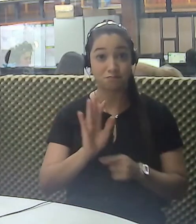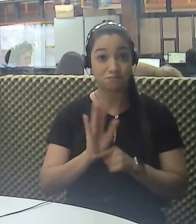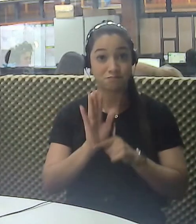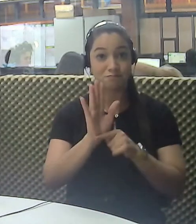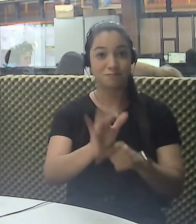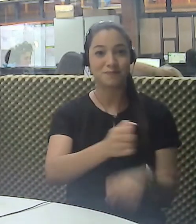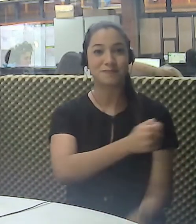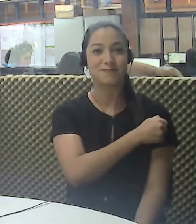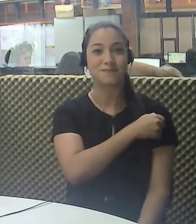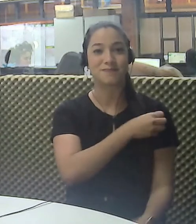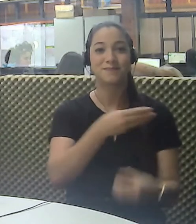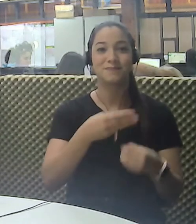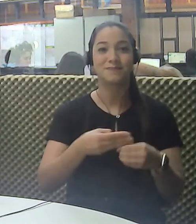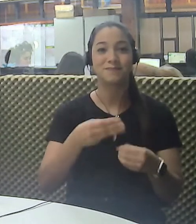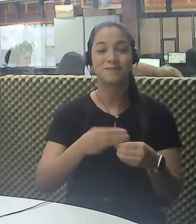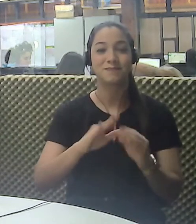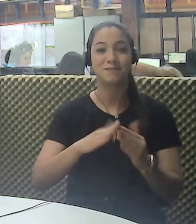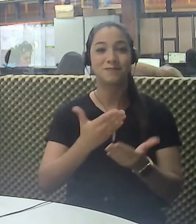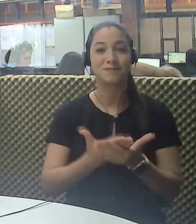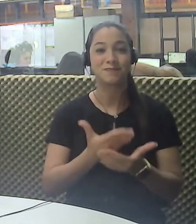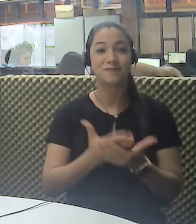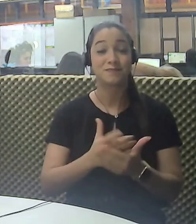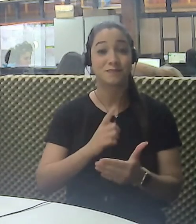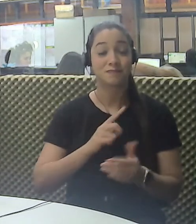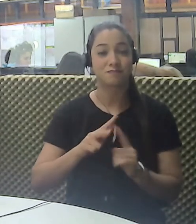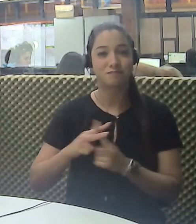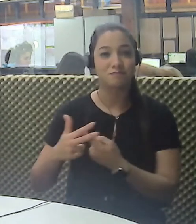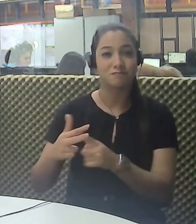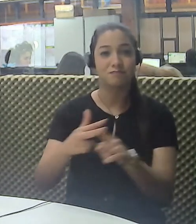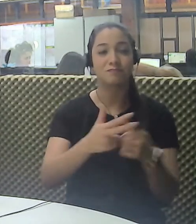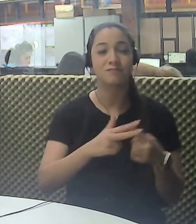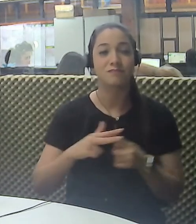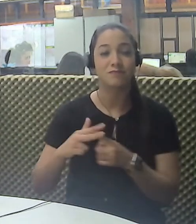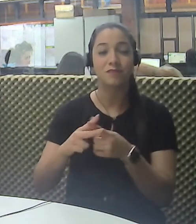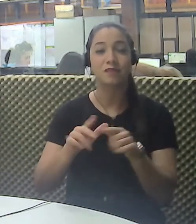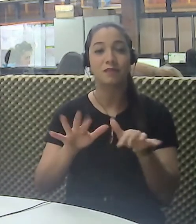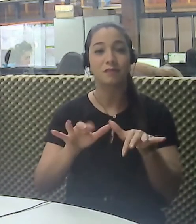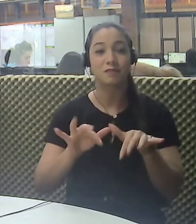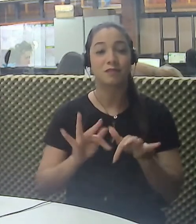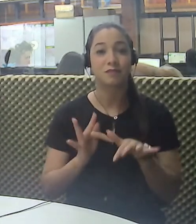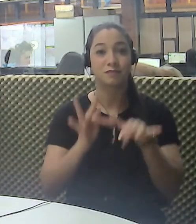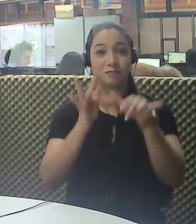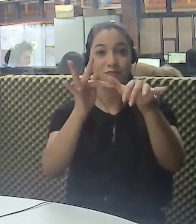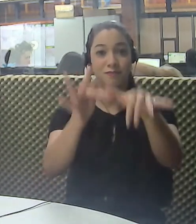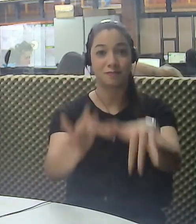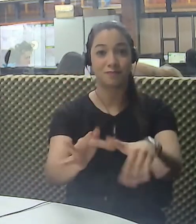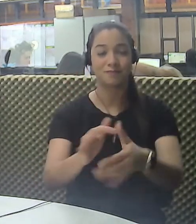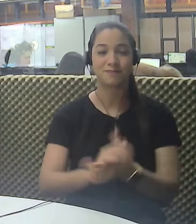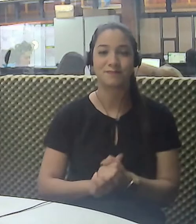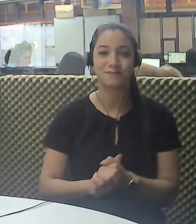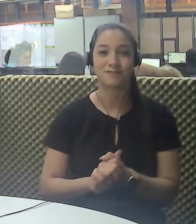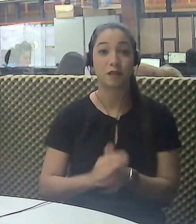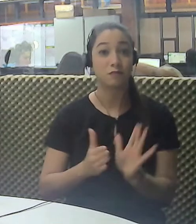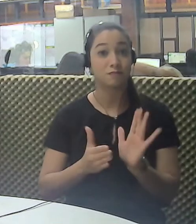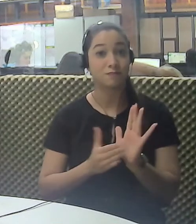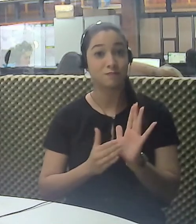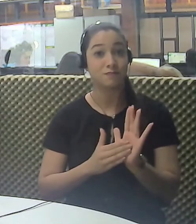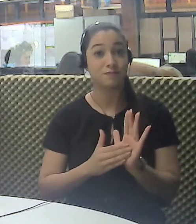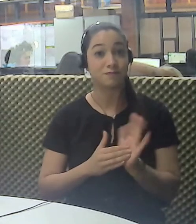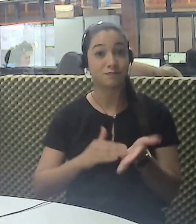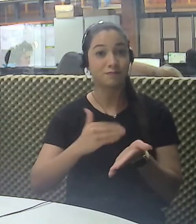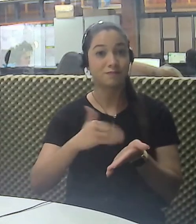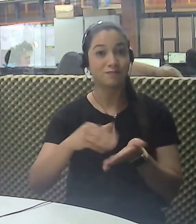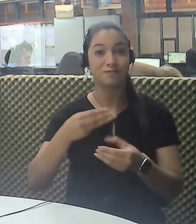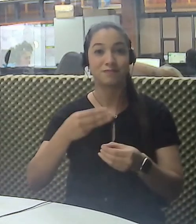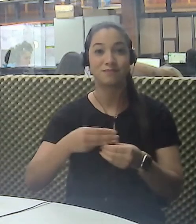dos alunos da rede municipal de ensino envolve a reformulação dos laboratórios do Digitando o Futuro. Para essa proposta, a